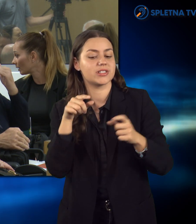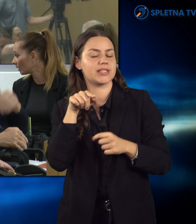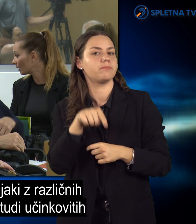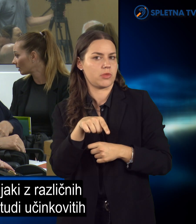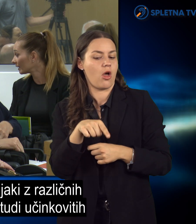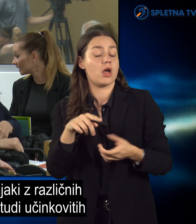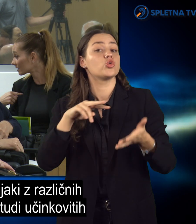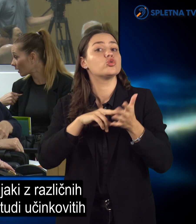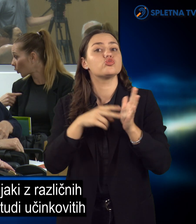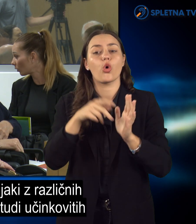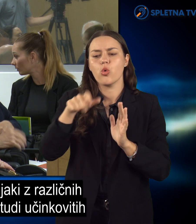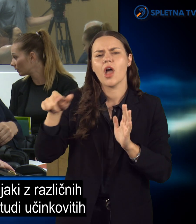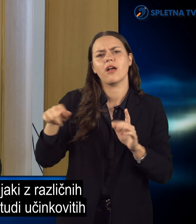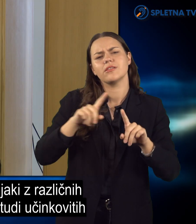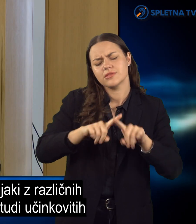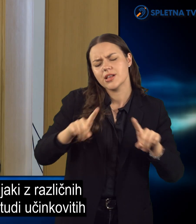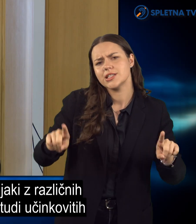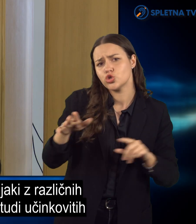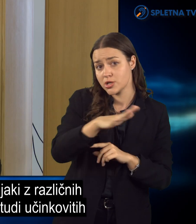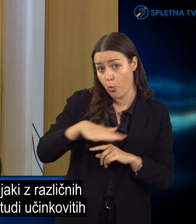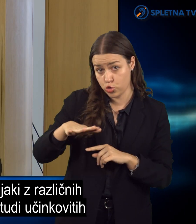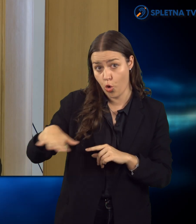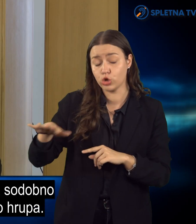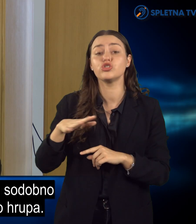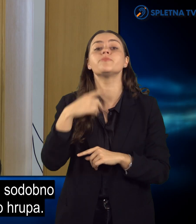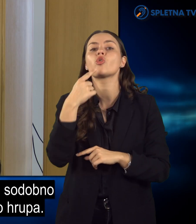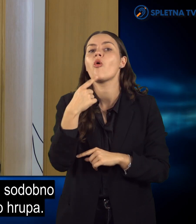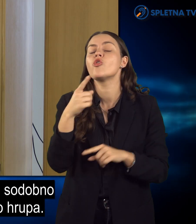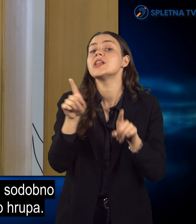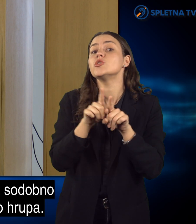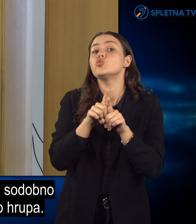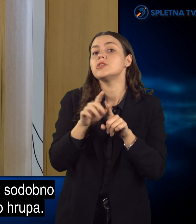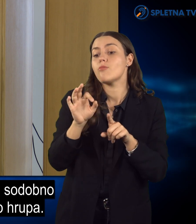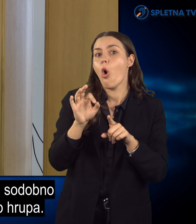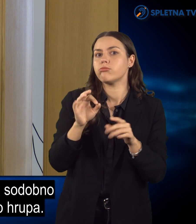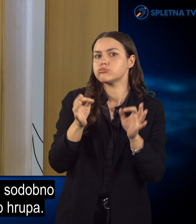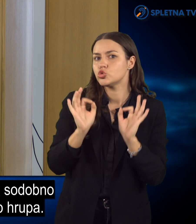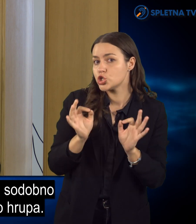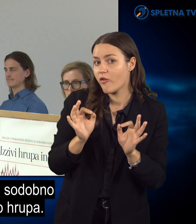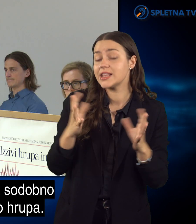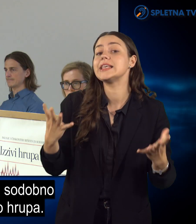z različnih področij govorili tudi o učinkovitih rešitvah za sodobno epidemijo hrupa.